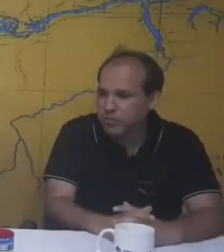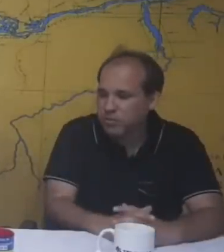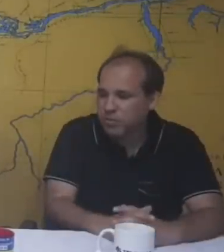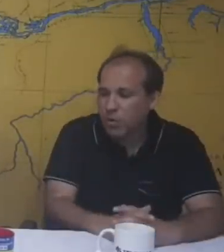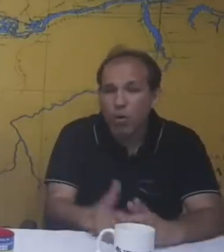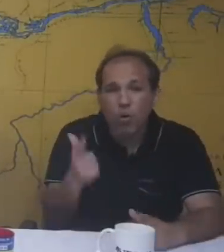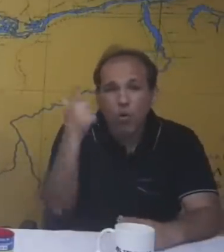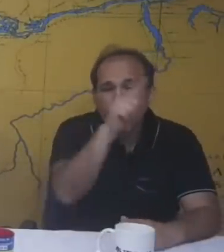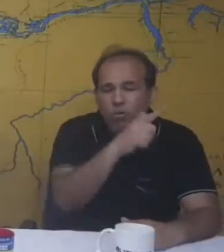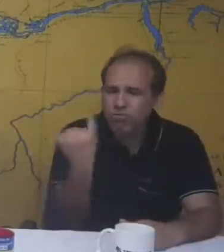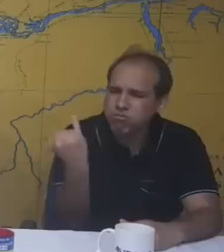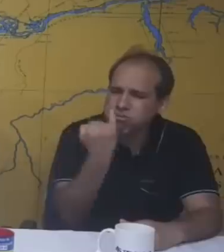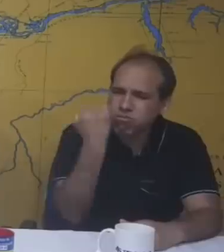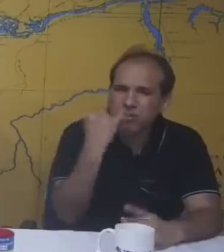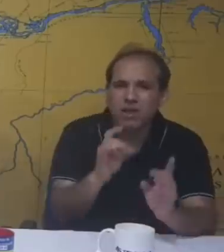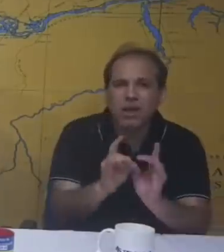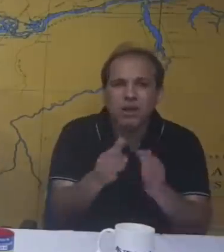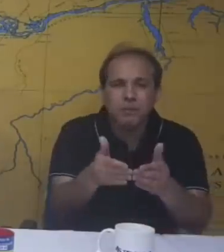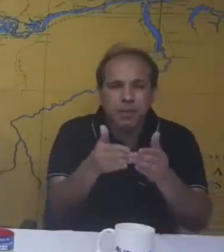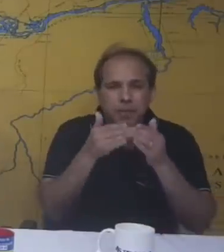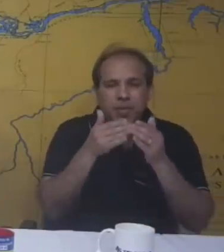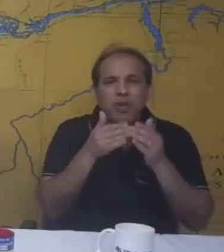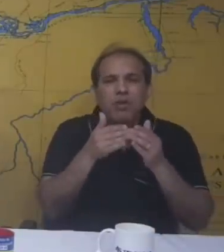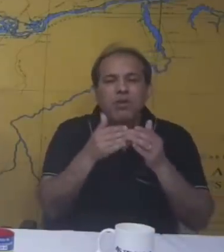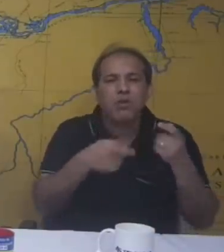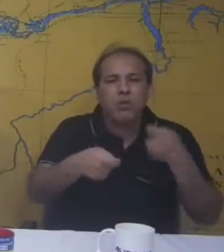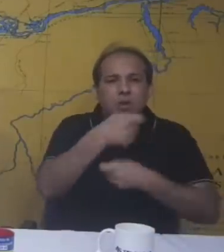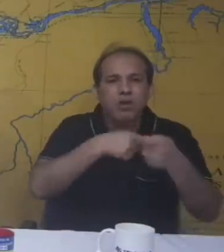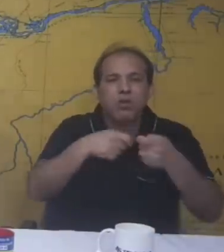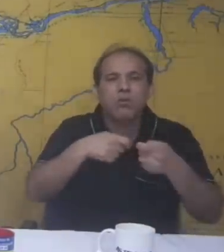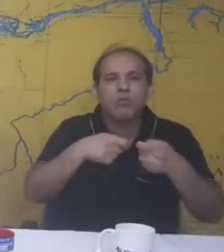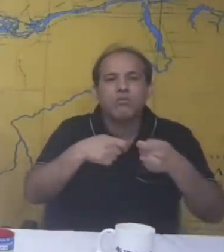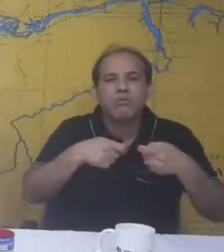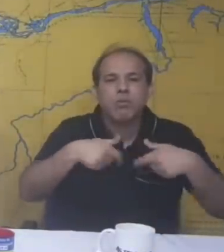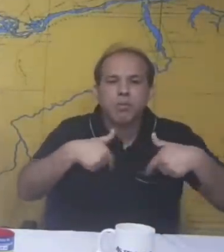coisa muito importante, a permissão para operações comerciais anfíbias.